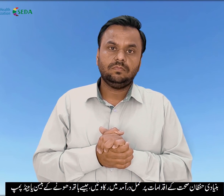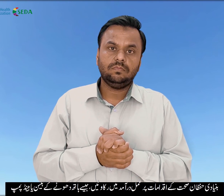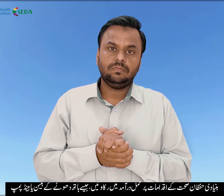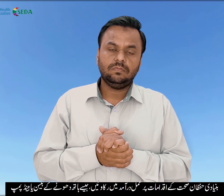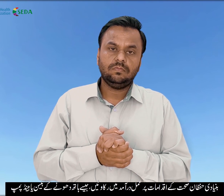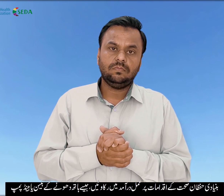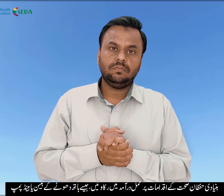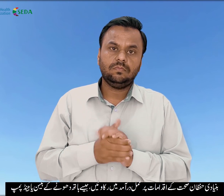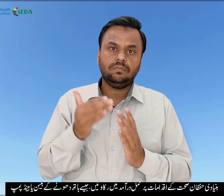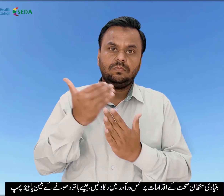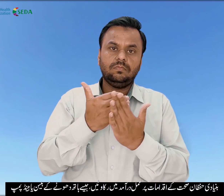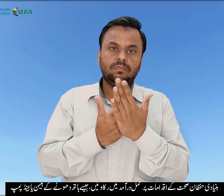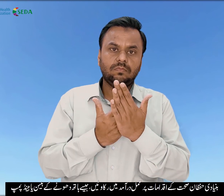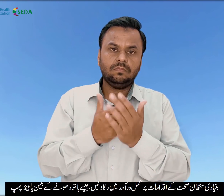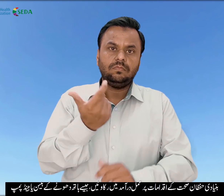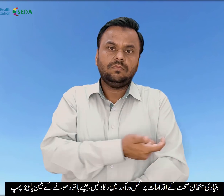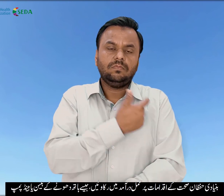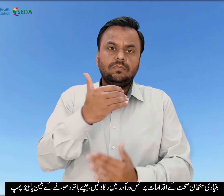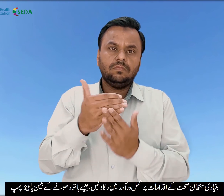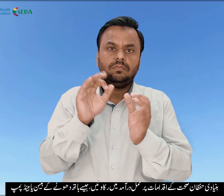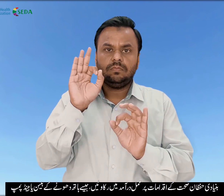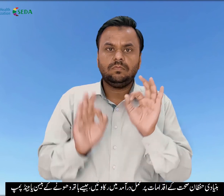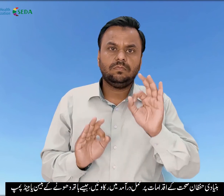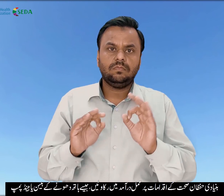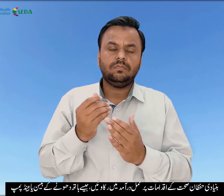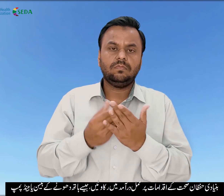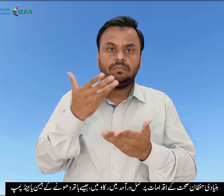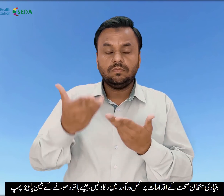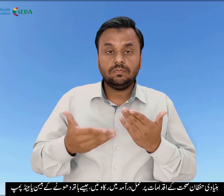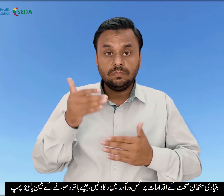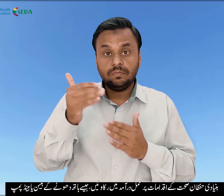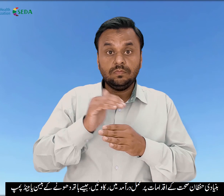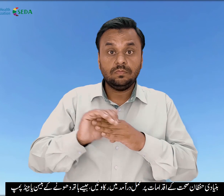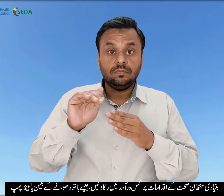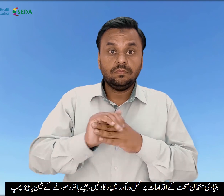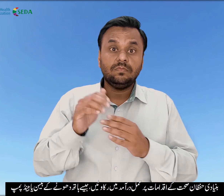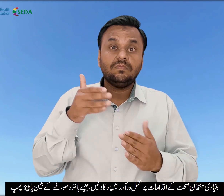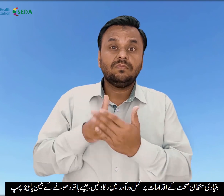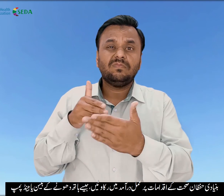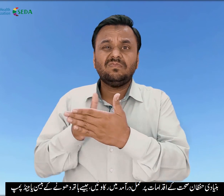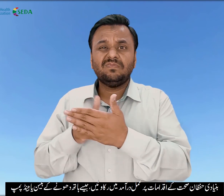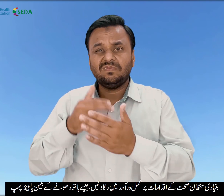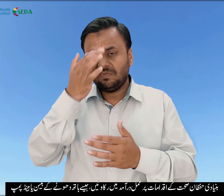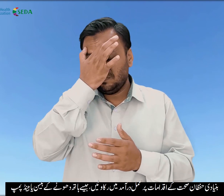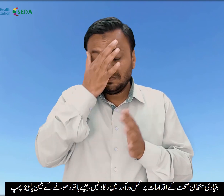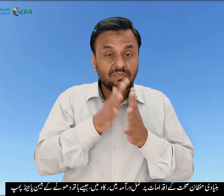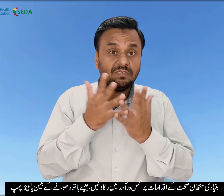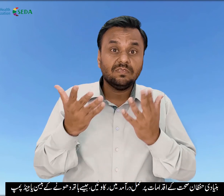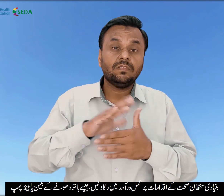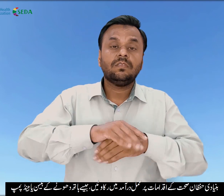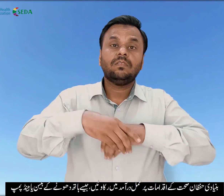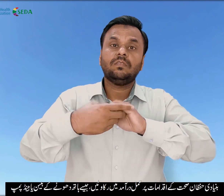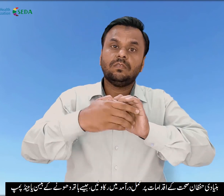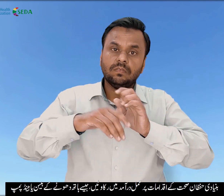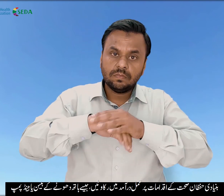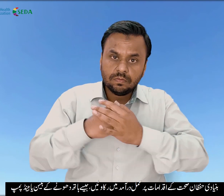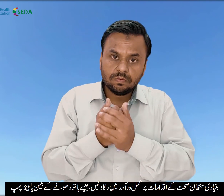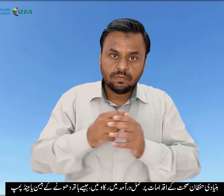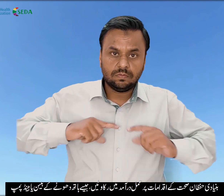بنیادی حفظان صحت کے اقدامات پر عمل درآمد میں رکاوٹیں جیسے ہاتھ دھونے کے بیسن یا ہینڈ پمپ